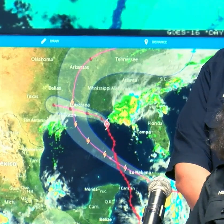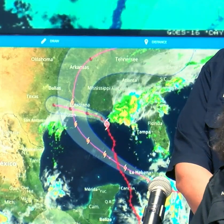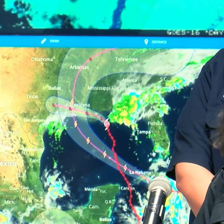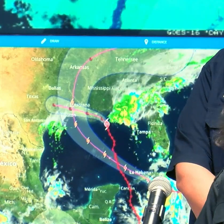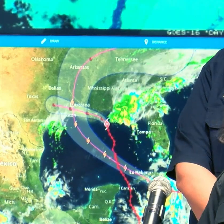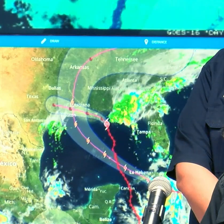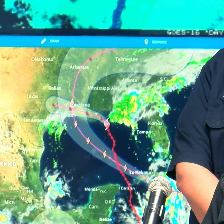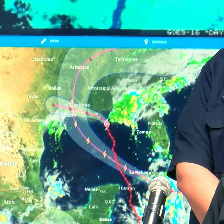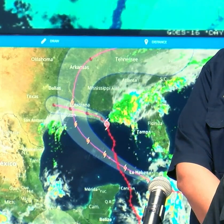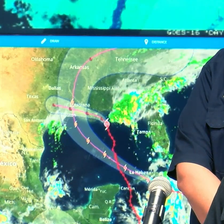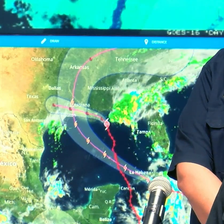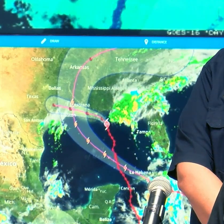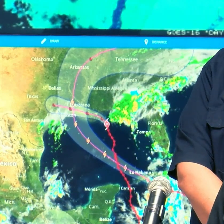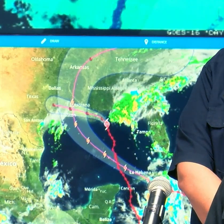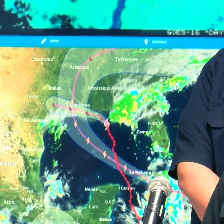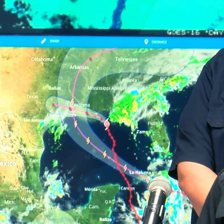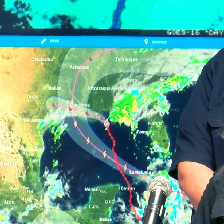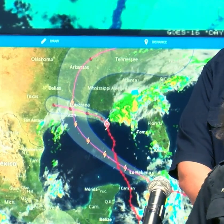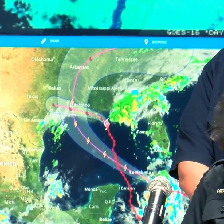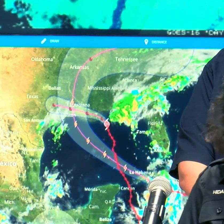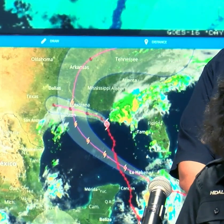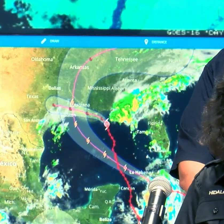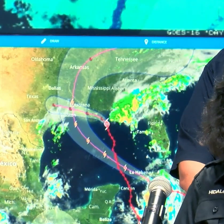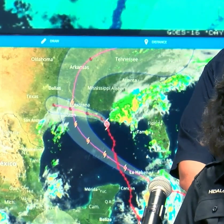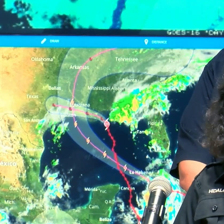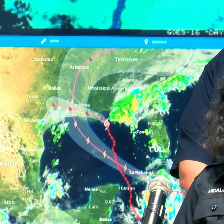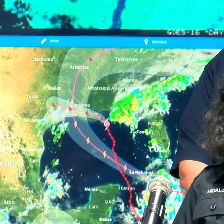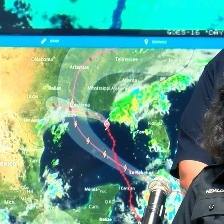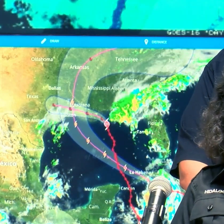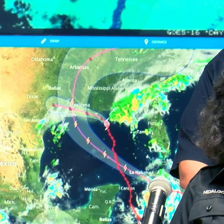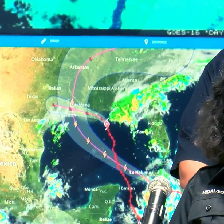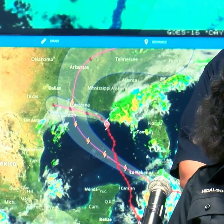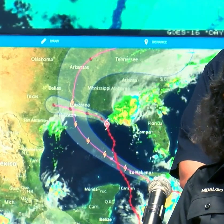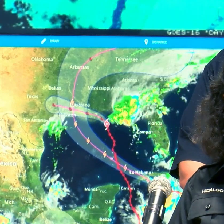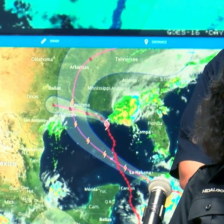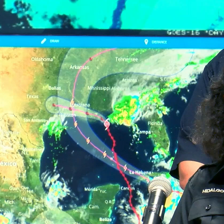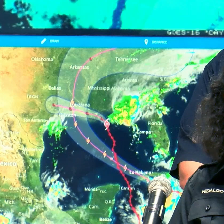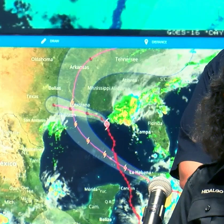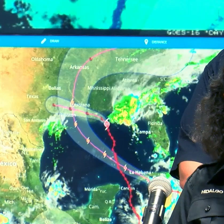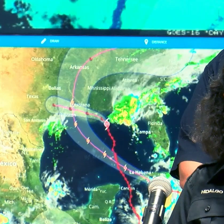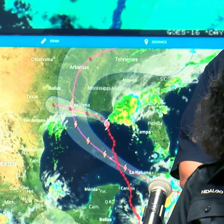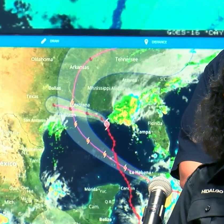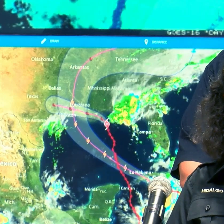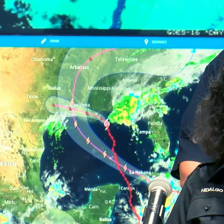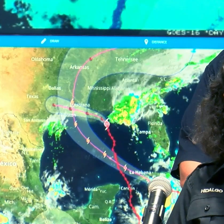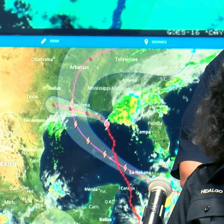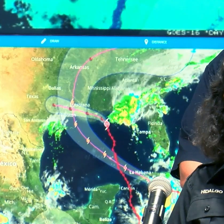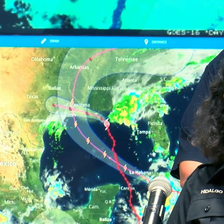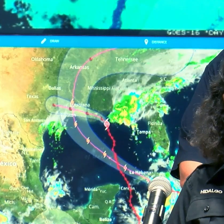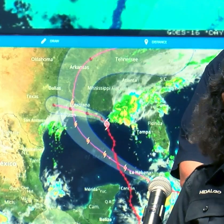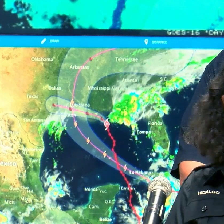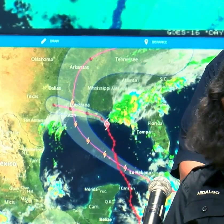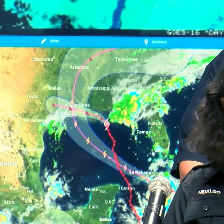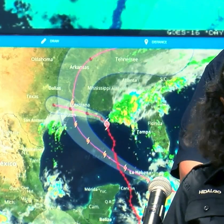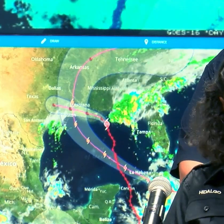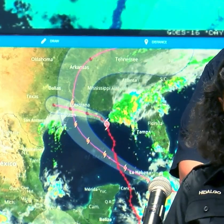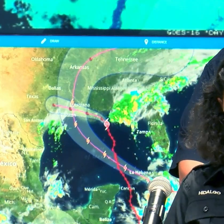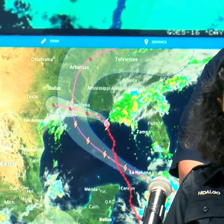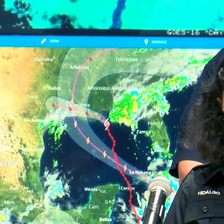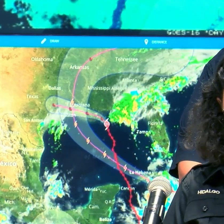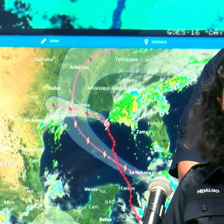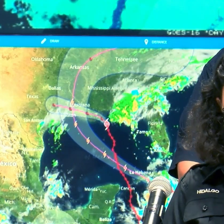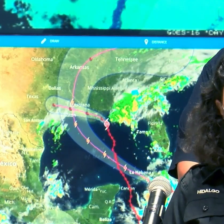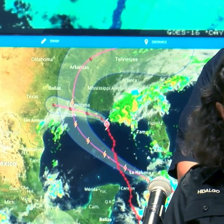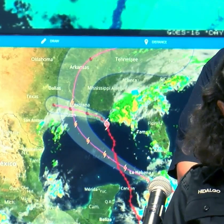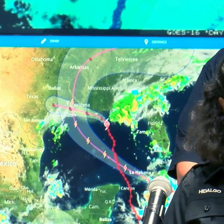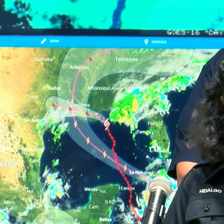que estemos todos trabajando mano a mano. La Cruz Roja está preparada para abrir refugios también. Si fueran necesarios los